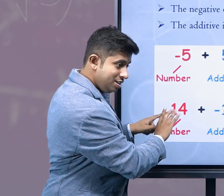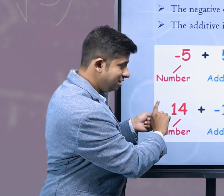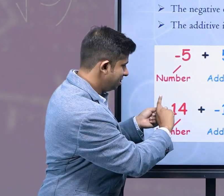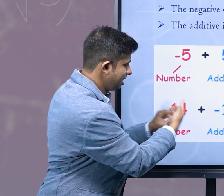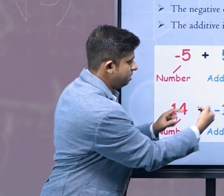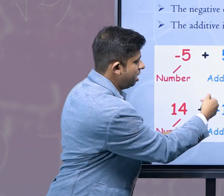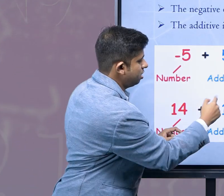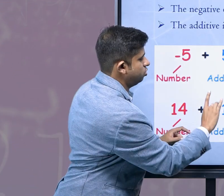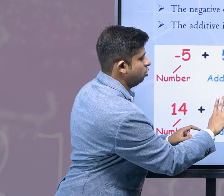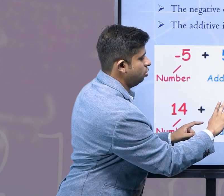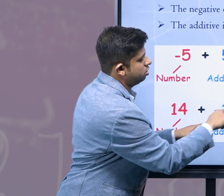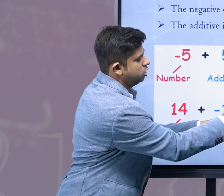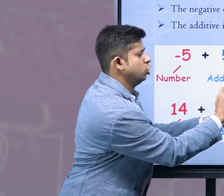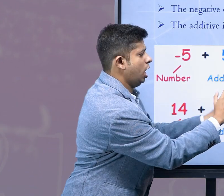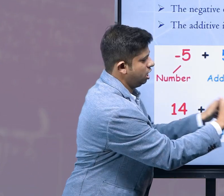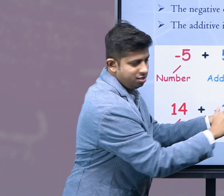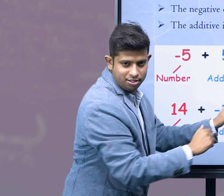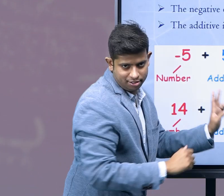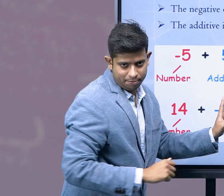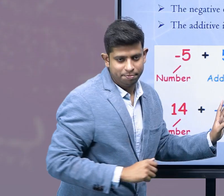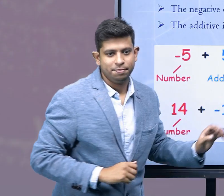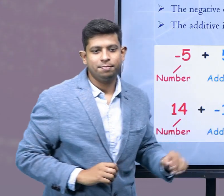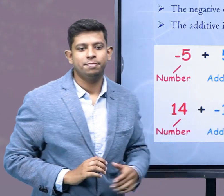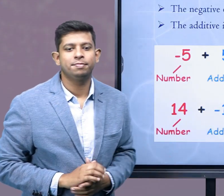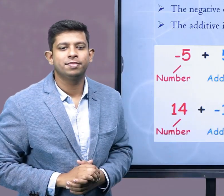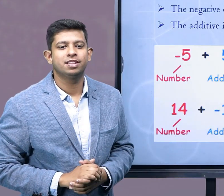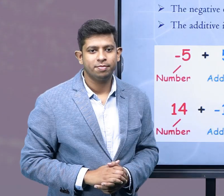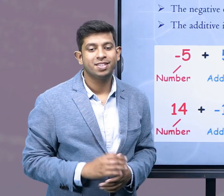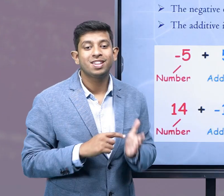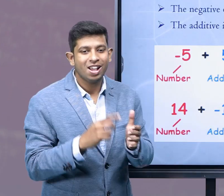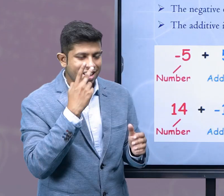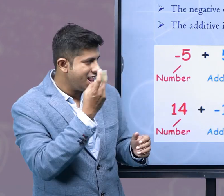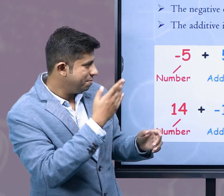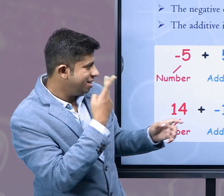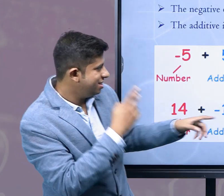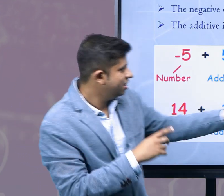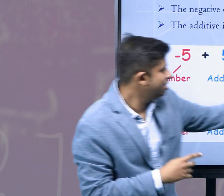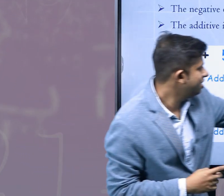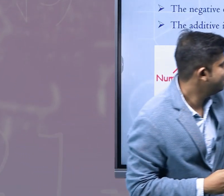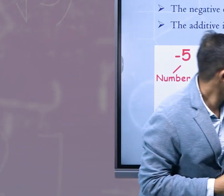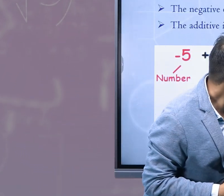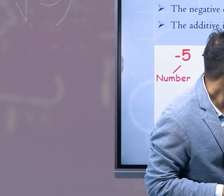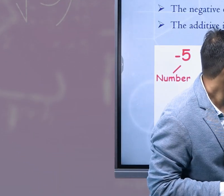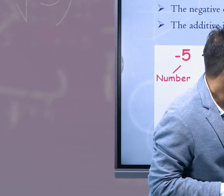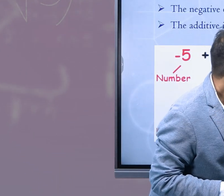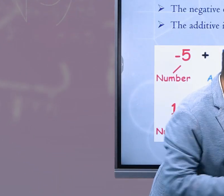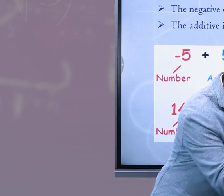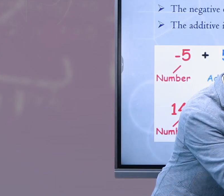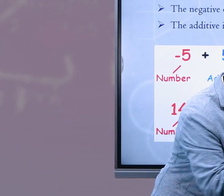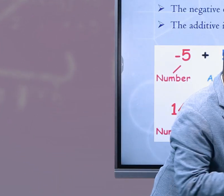यह दर्शाता है कि जिस संख्या को हम किसी संख्या में जोड़ते हैं और परिणाम 0 प्राप्त होता है,